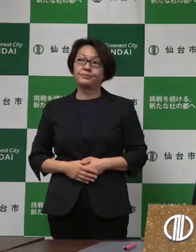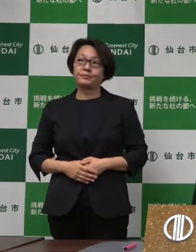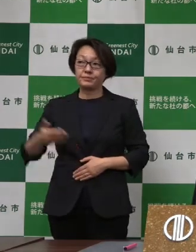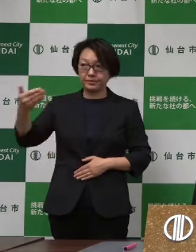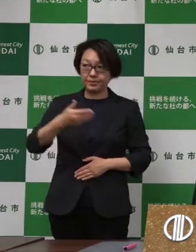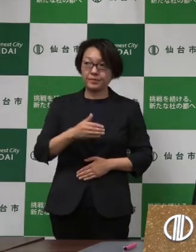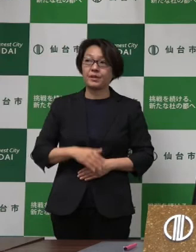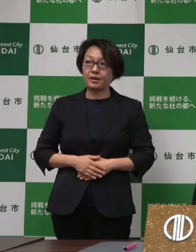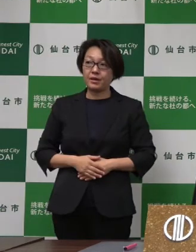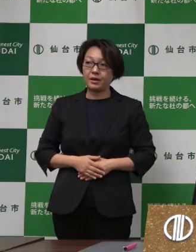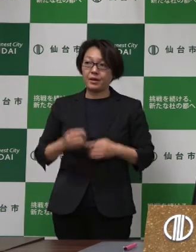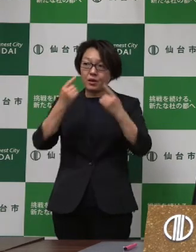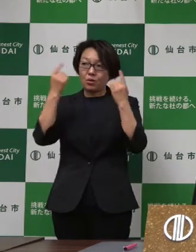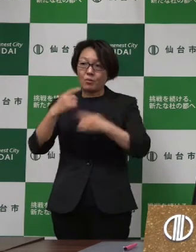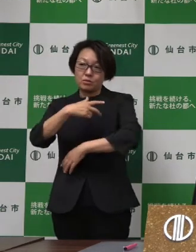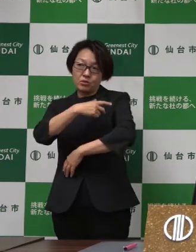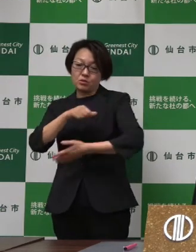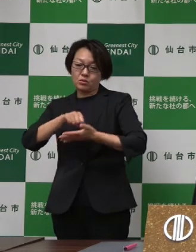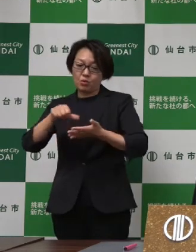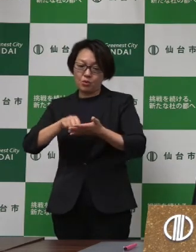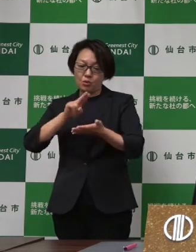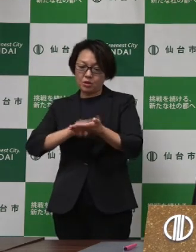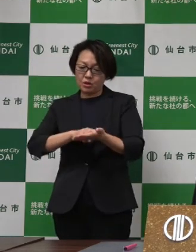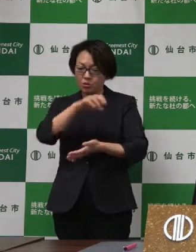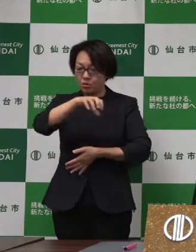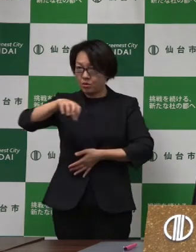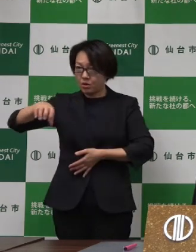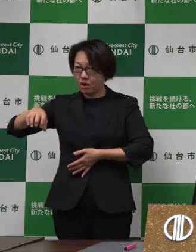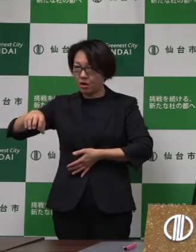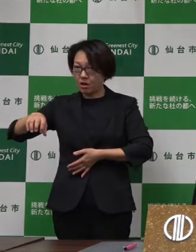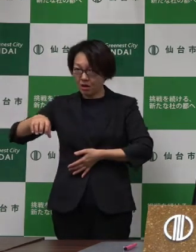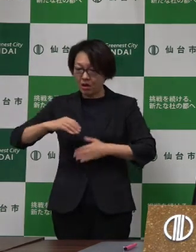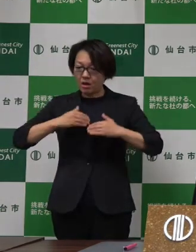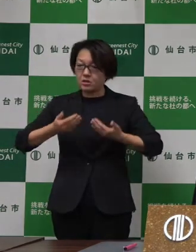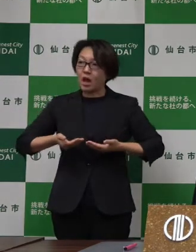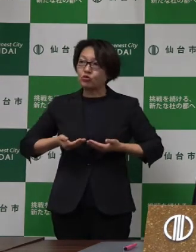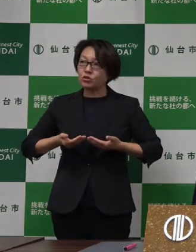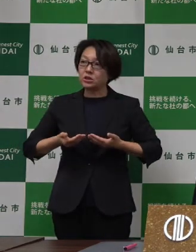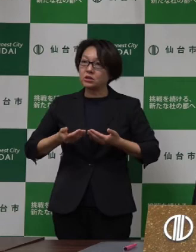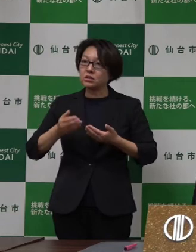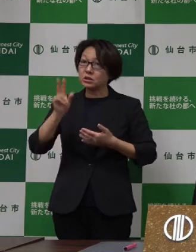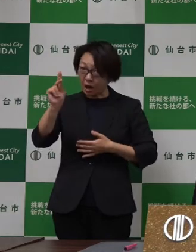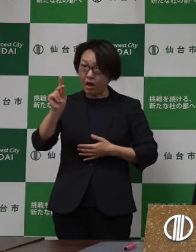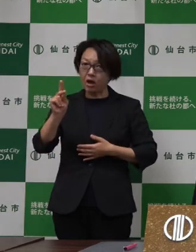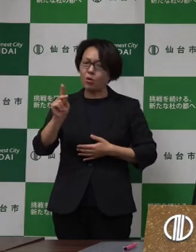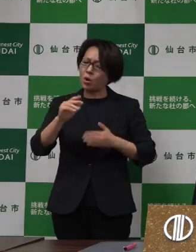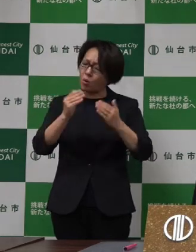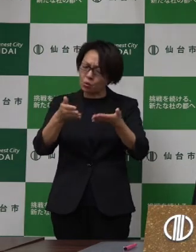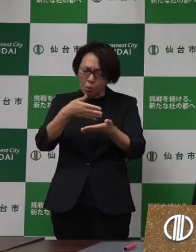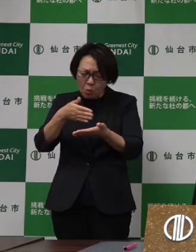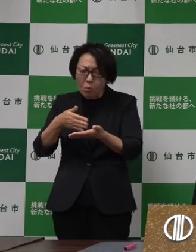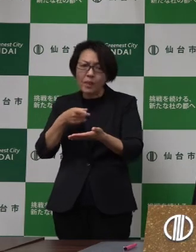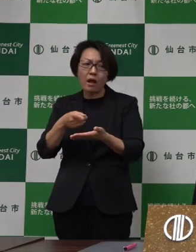今個別接種のですね、登録医療機関を見てきたんですが、産婦人科というのはほとんどないと見ているんだと思うんですが、そのあたり